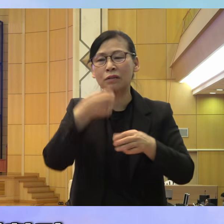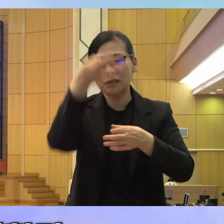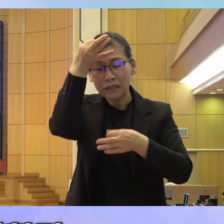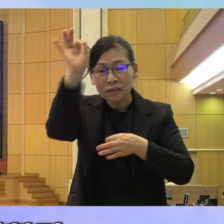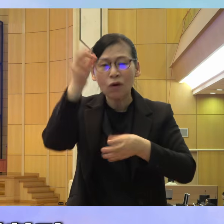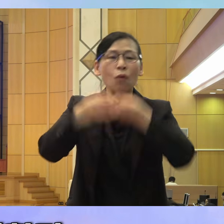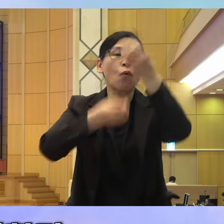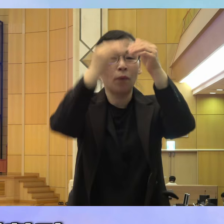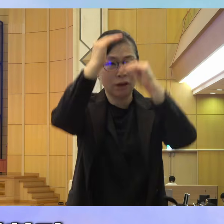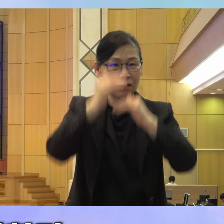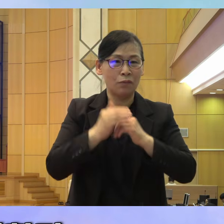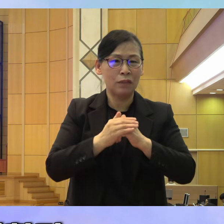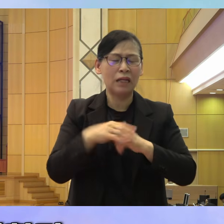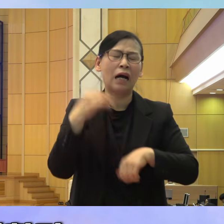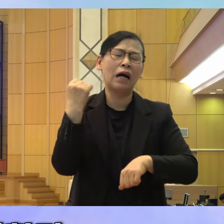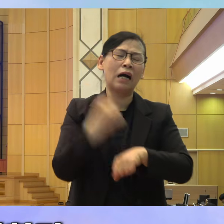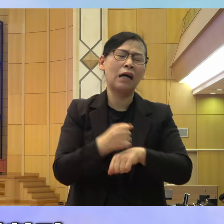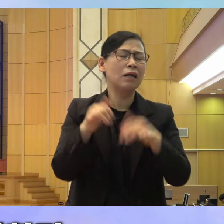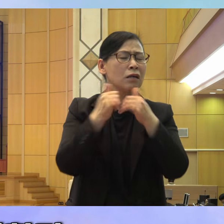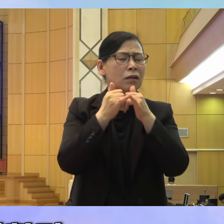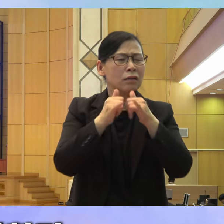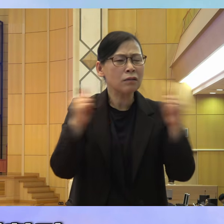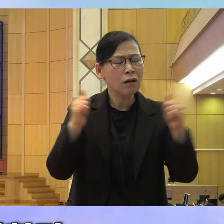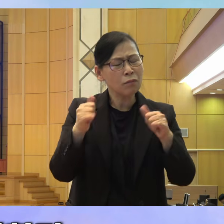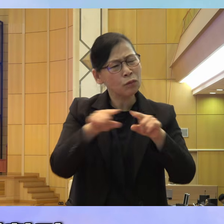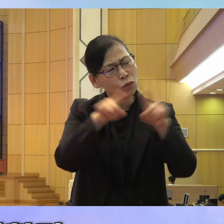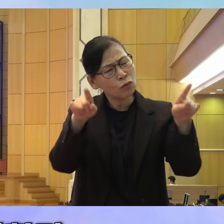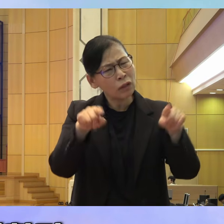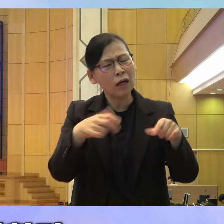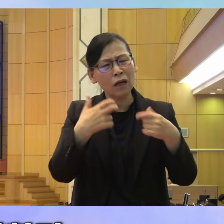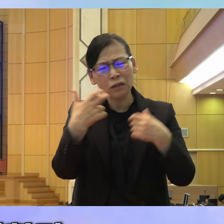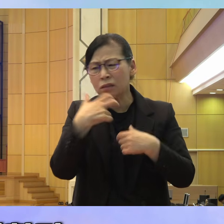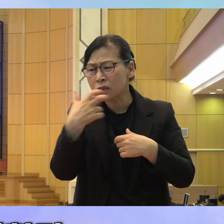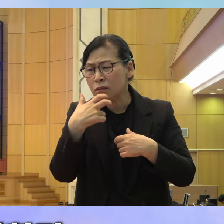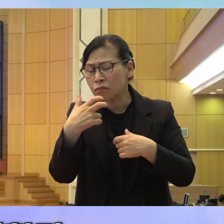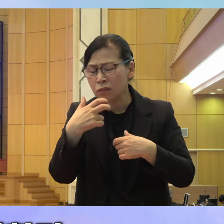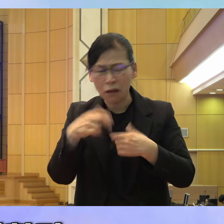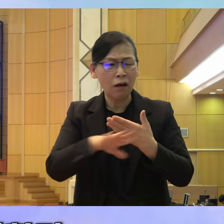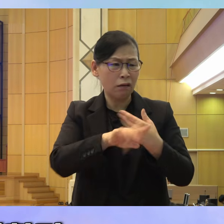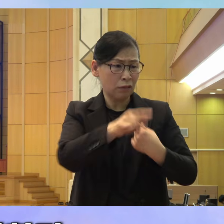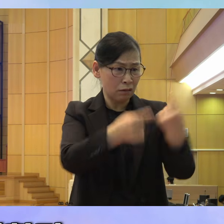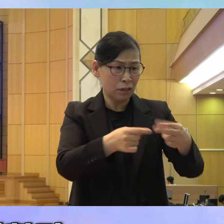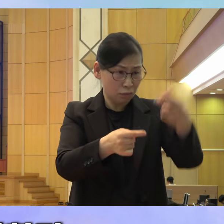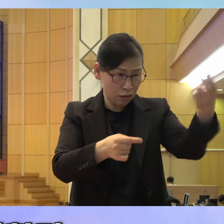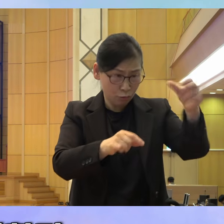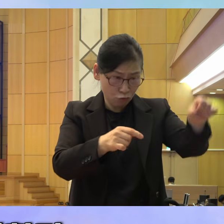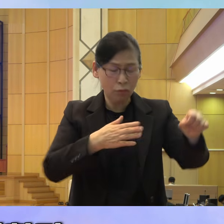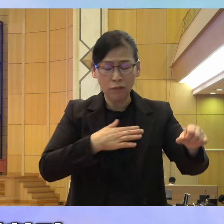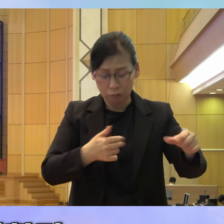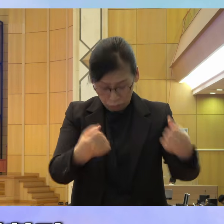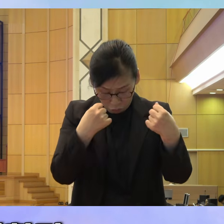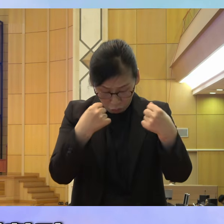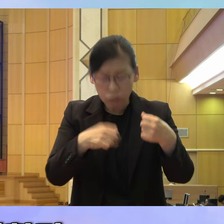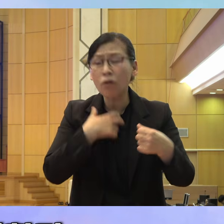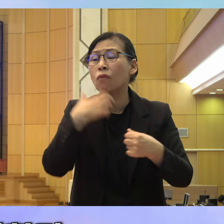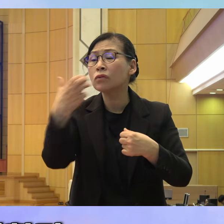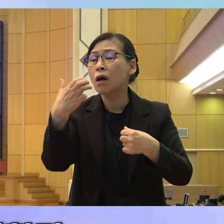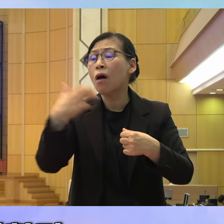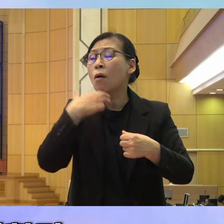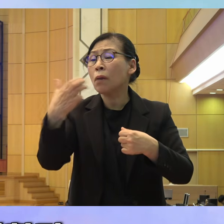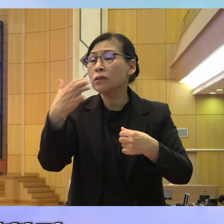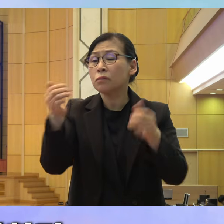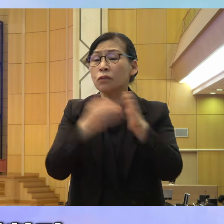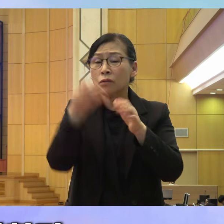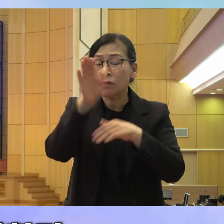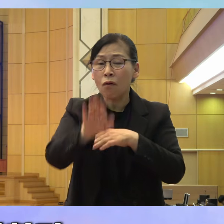시인하고 고백한 내용이에요. 사람이 연수가 70인데 나는 그래도 다른 사람보다 건강해서 10년 더 살았긴